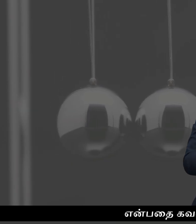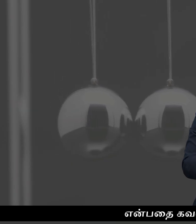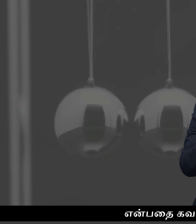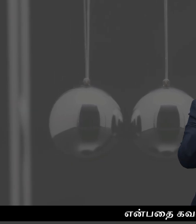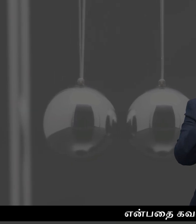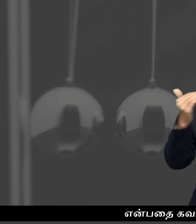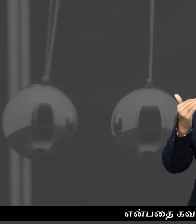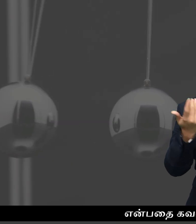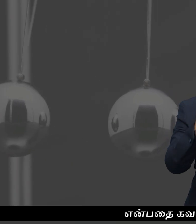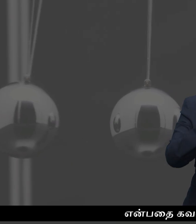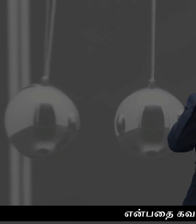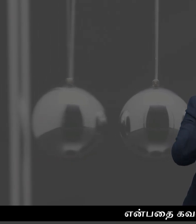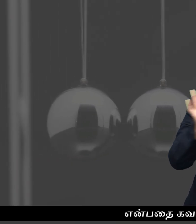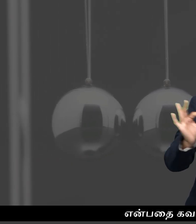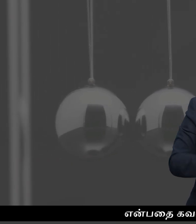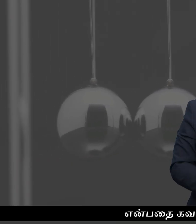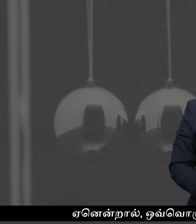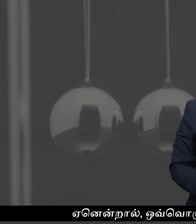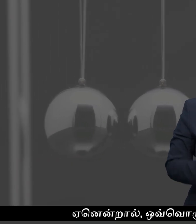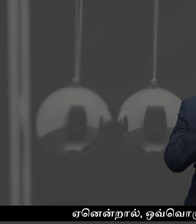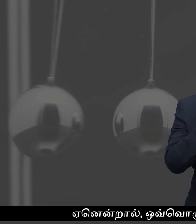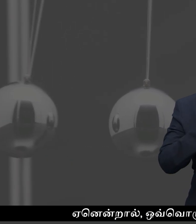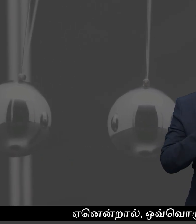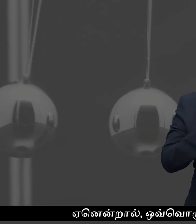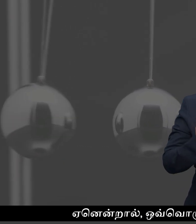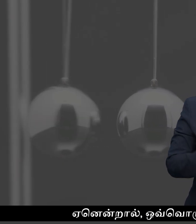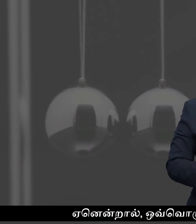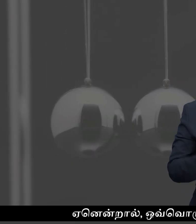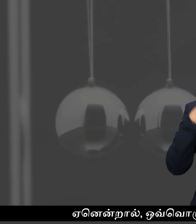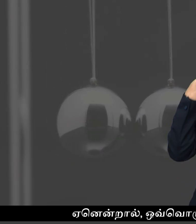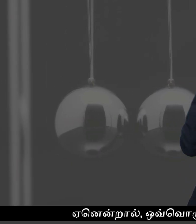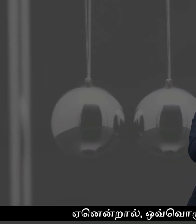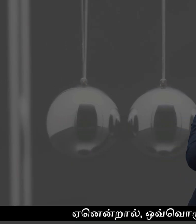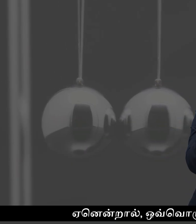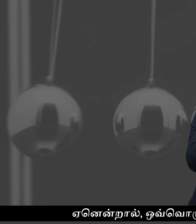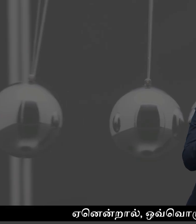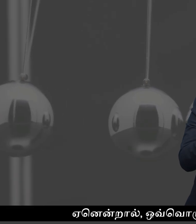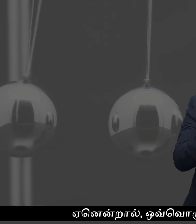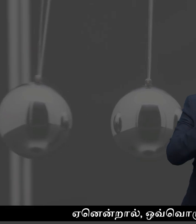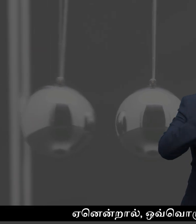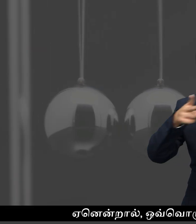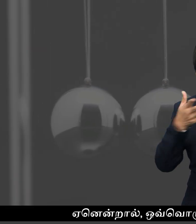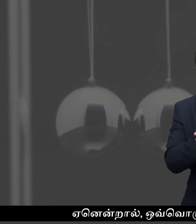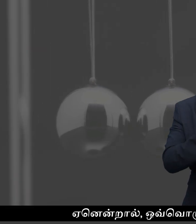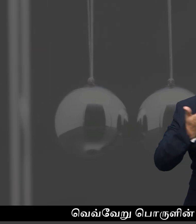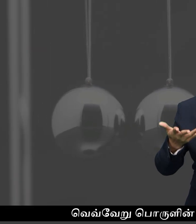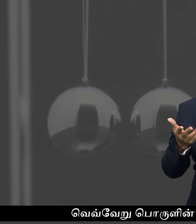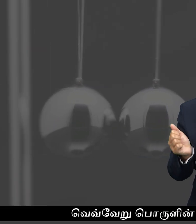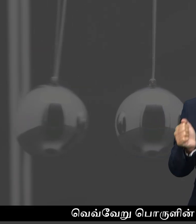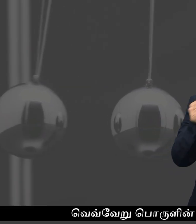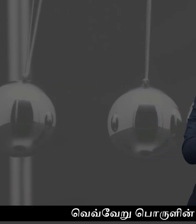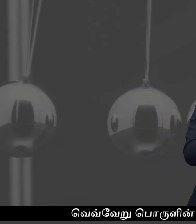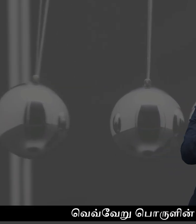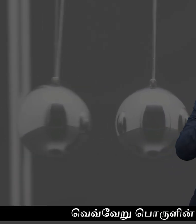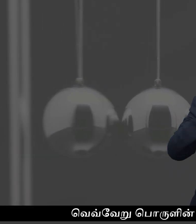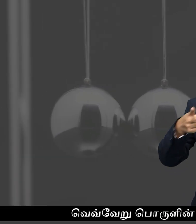என்பதை கவனத்தில் கொள்ள வேண்டும். ஏனென்றால் ஒவ்வொரு சக்தியும் வெவ்வேறு நிறை கொண்ட வெவ்வேறு